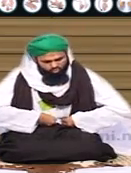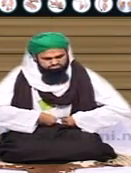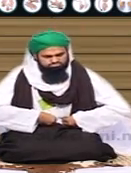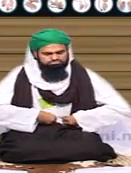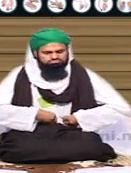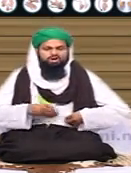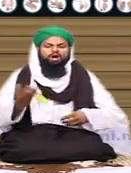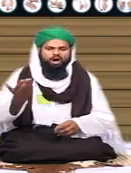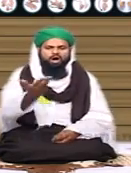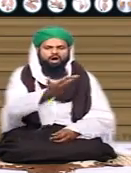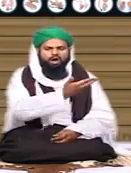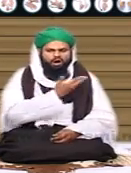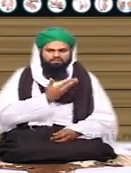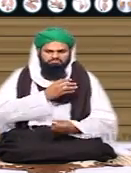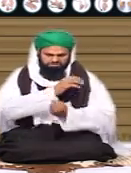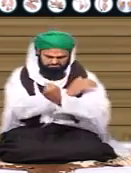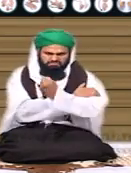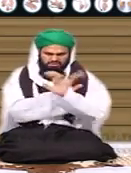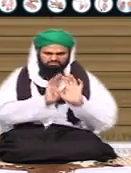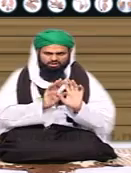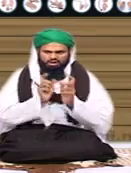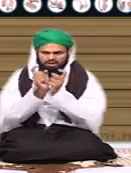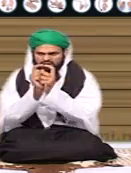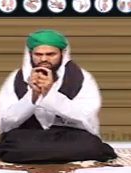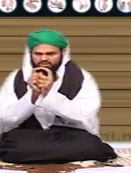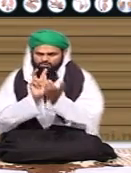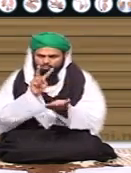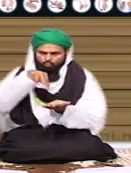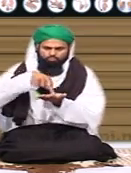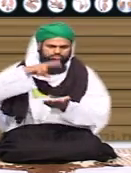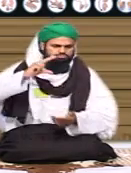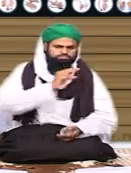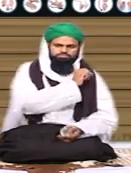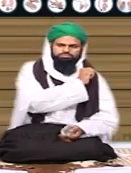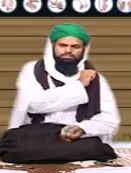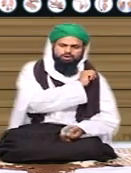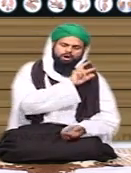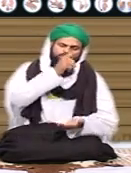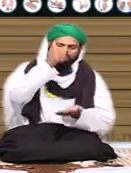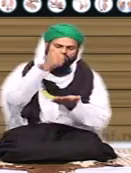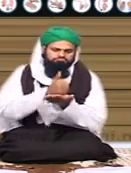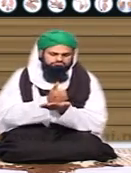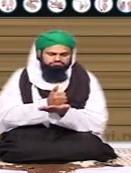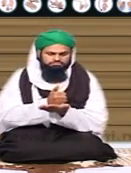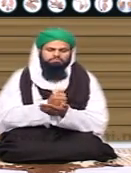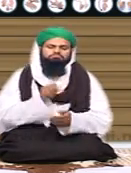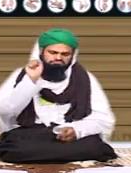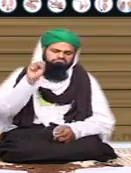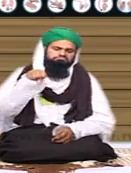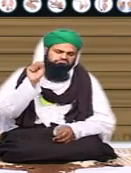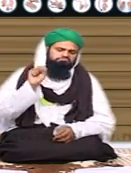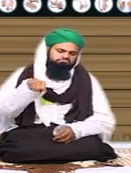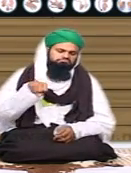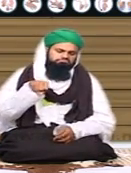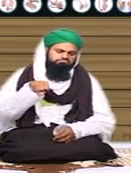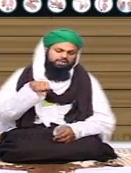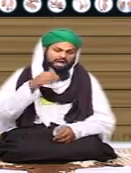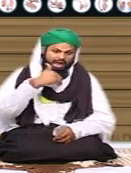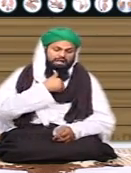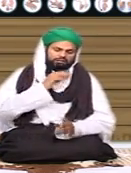بھی اتنی جرأت ہے کہ غیبت ہو رہی ہے تو ہم بھی اٹھ کر چلے جائیں؟ بلکہ ہم کو نہ چاہتے بھی ہاں میں ہاں